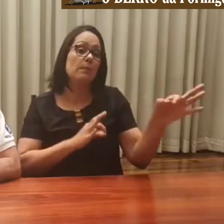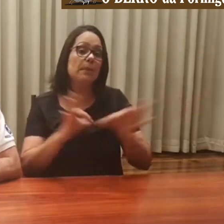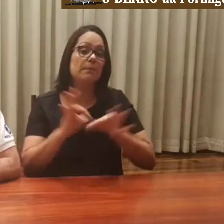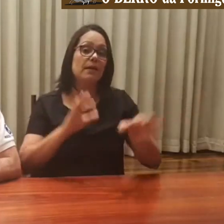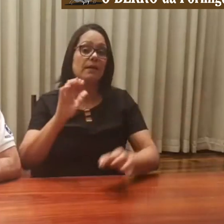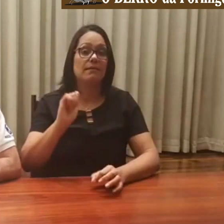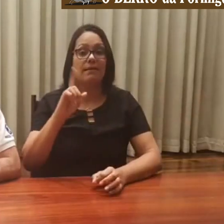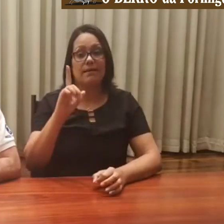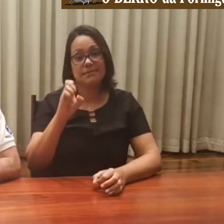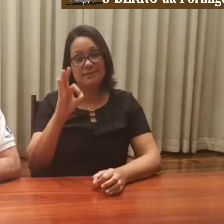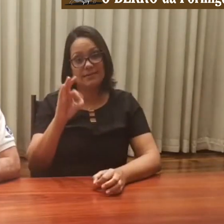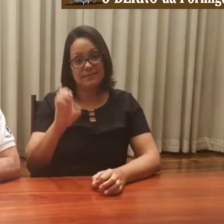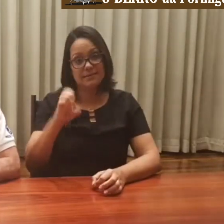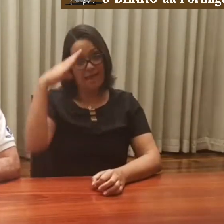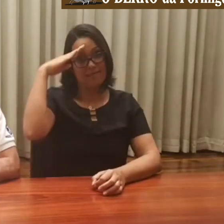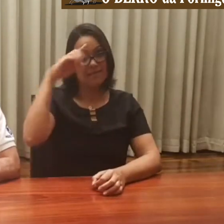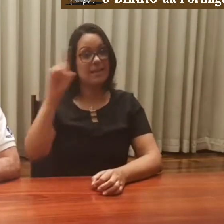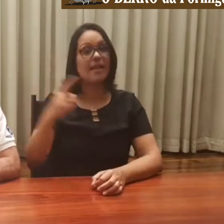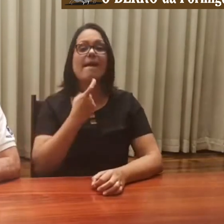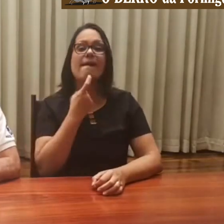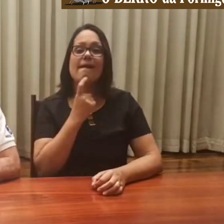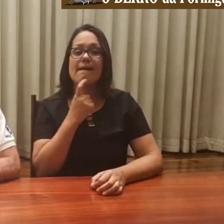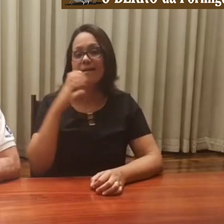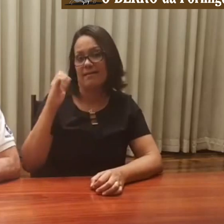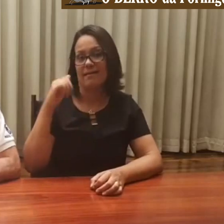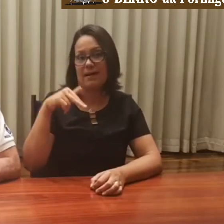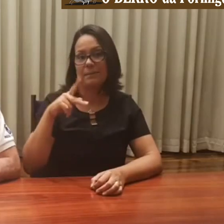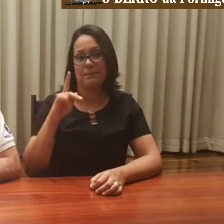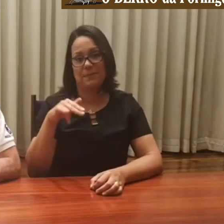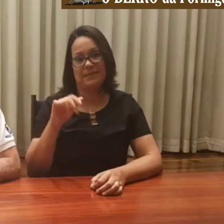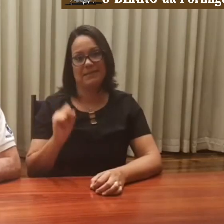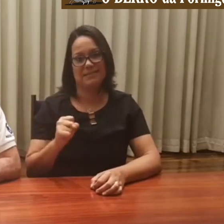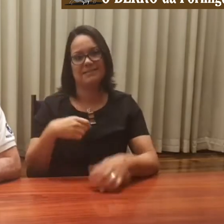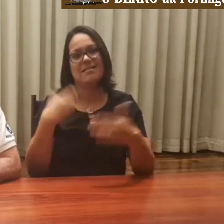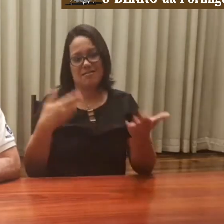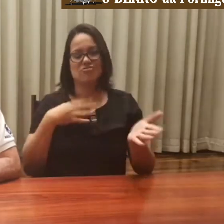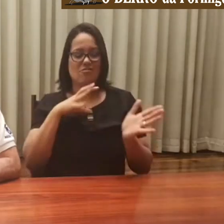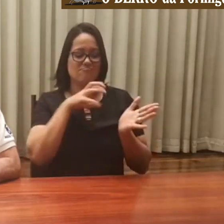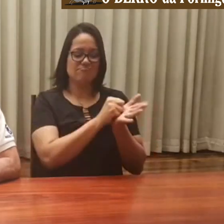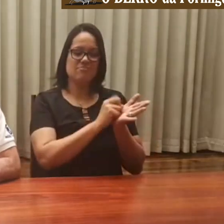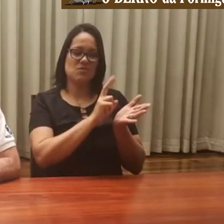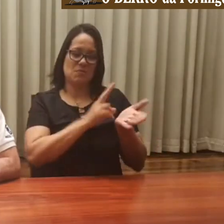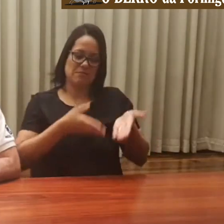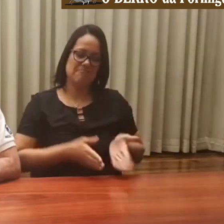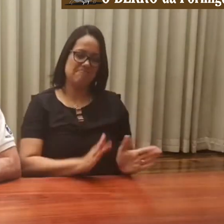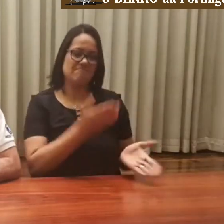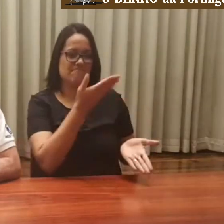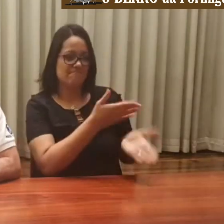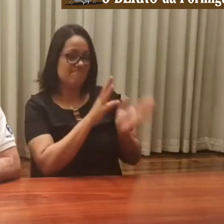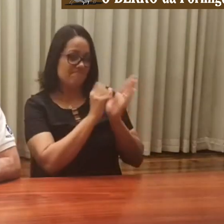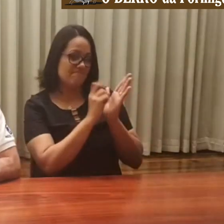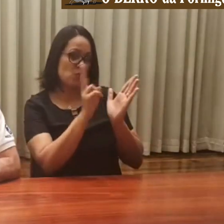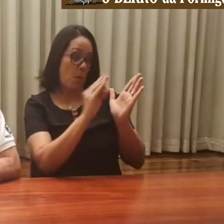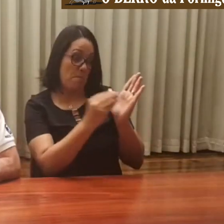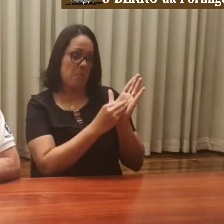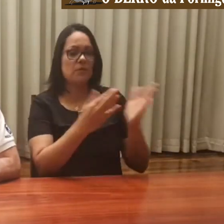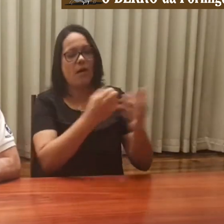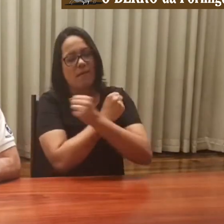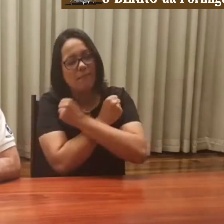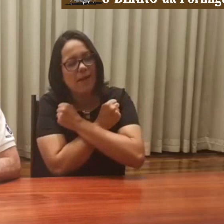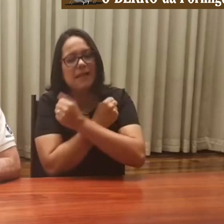lá em Campinas. Campinas, a cidade a qual eu fui registrado. Então, um abraço a toda Campinas, um abraço,